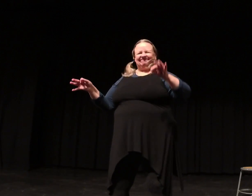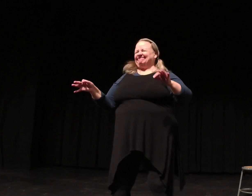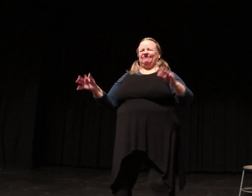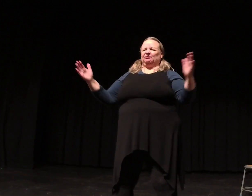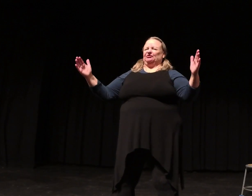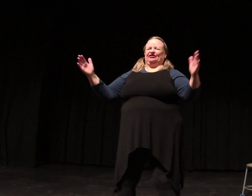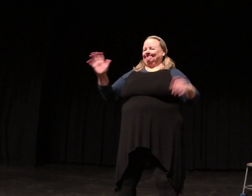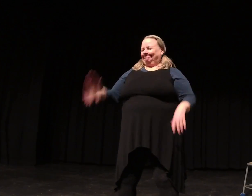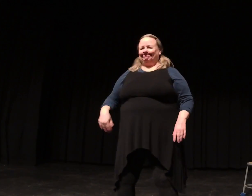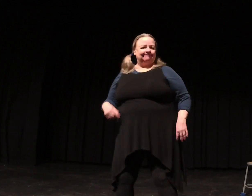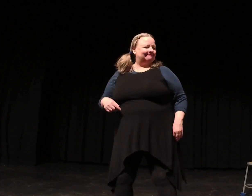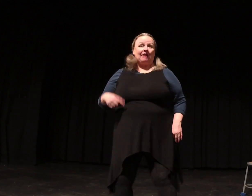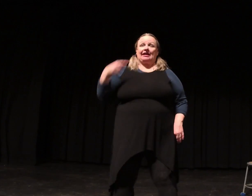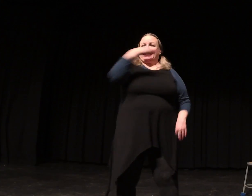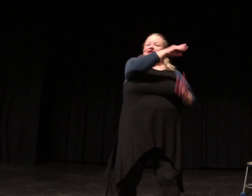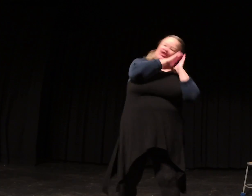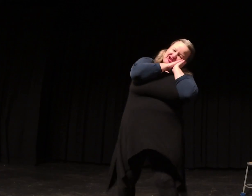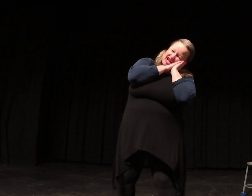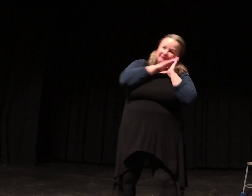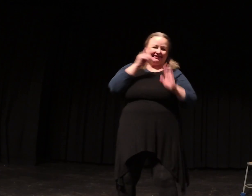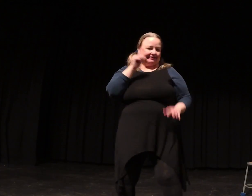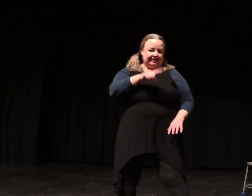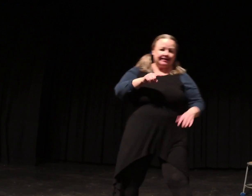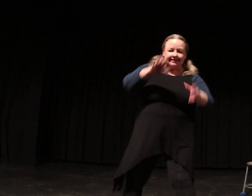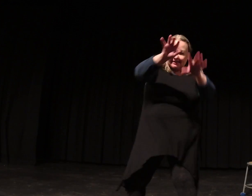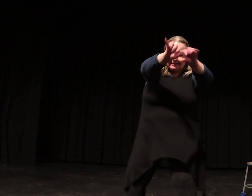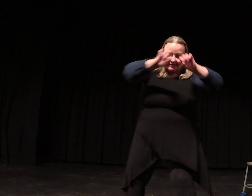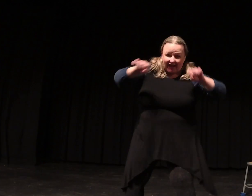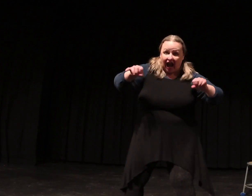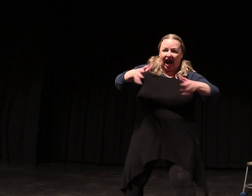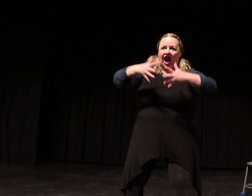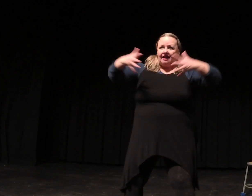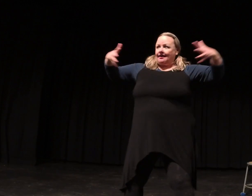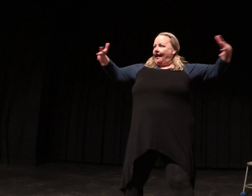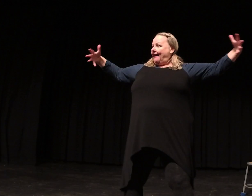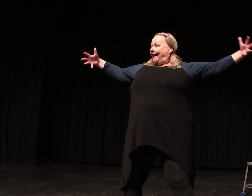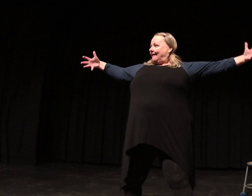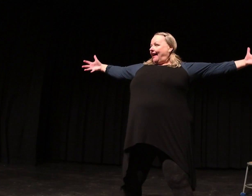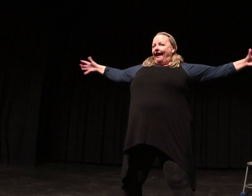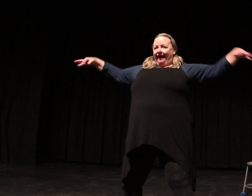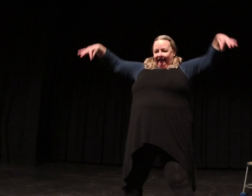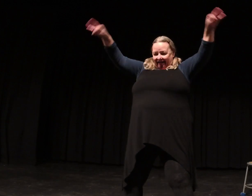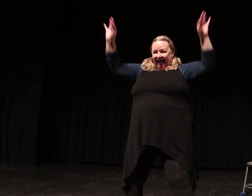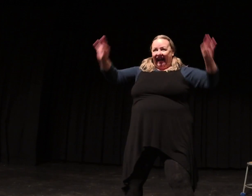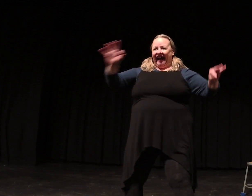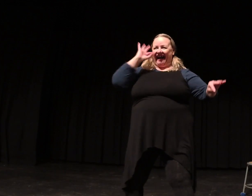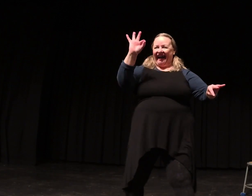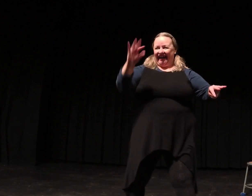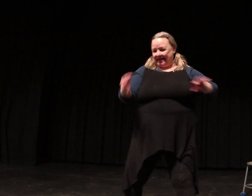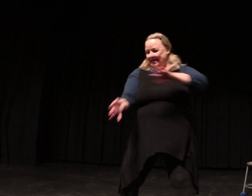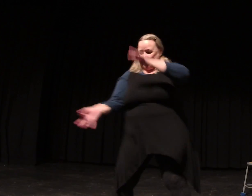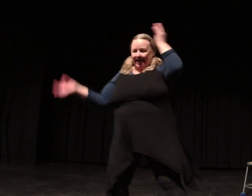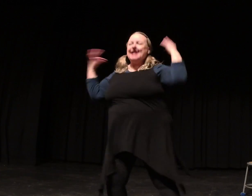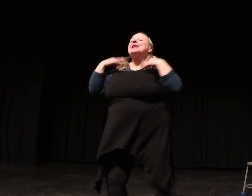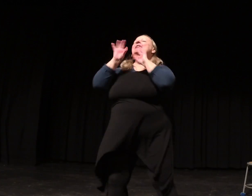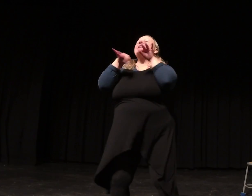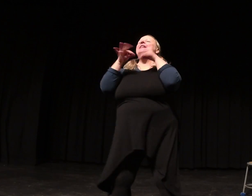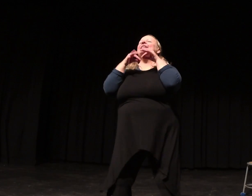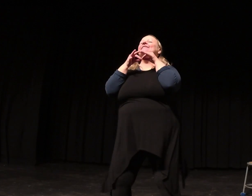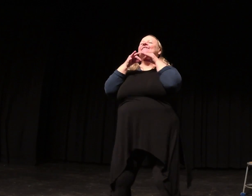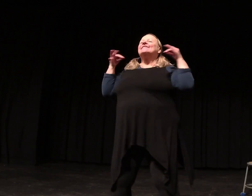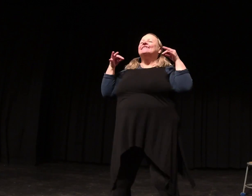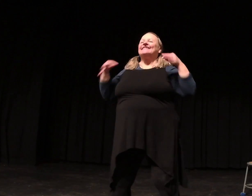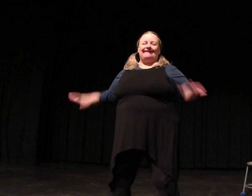Non, une serviette, ça ne marchera pas, hein, pour faire des ailes. Non, c'est trop petit. Bon, je vais aller dans ma chambre. Un